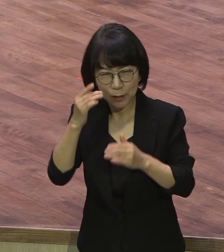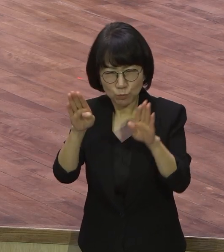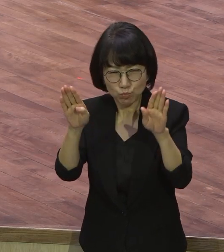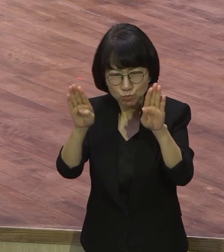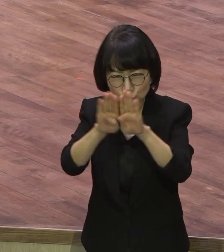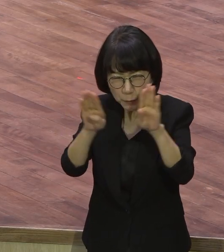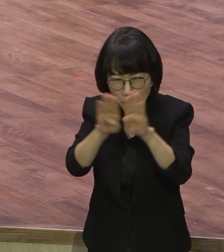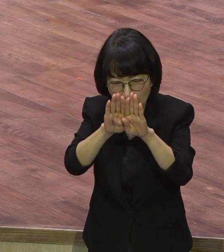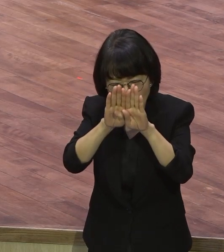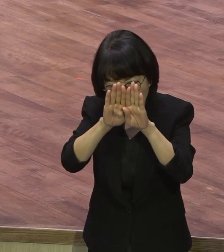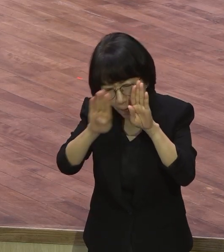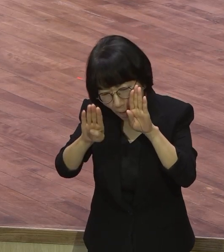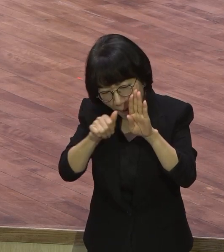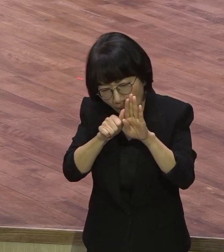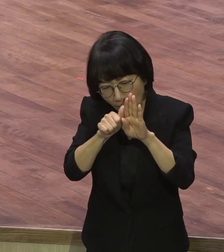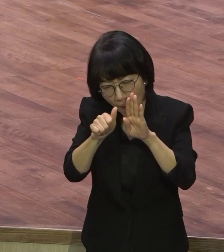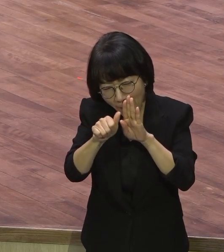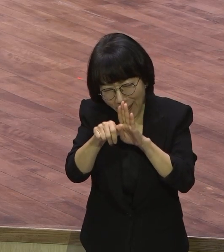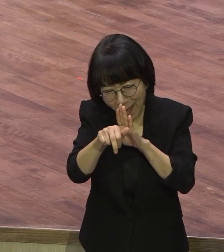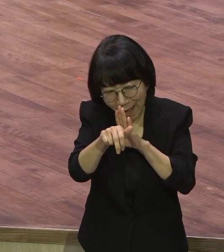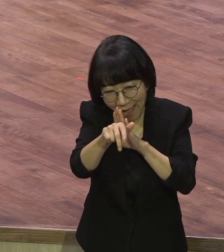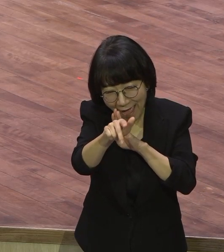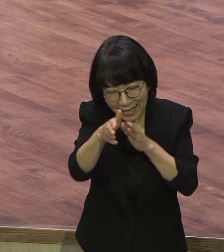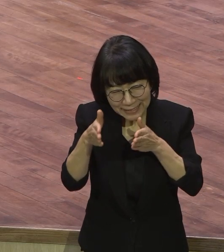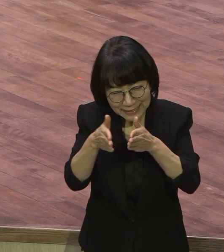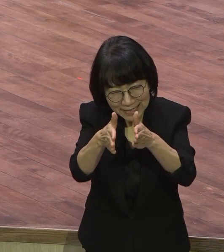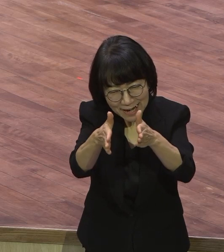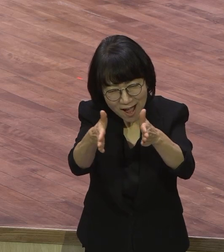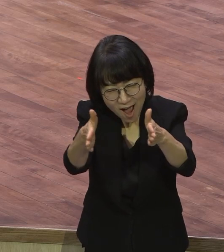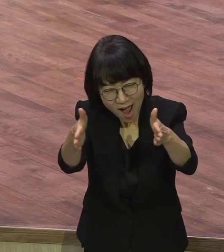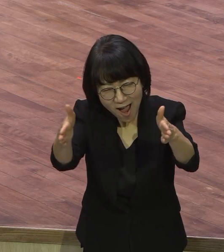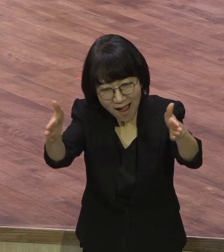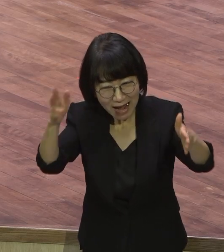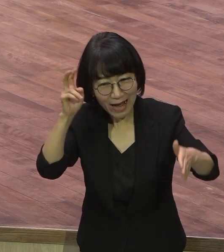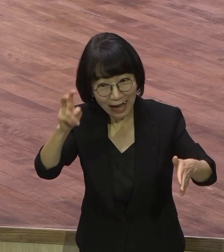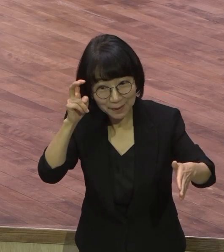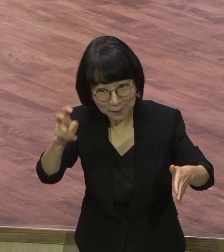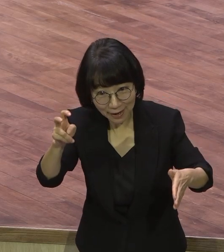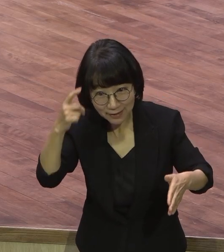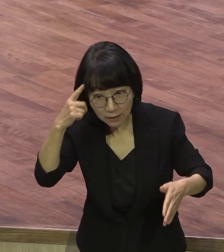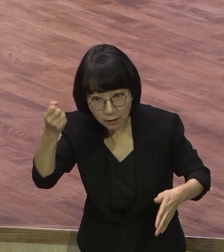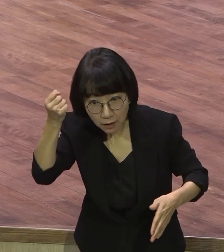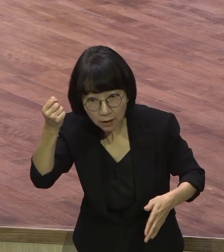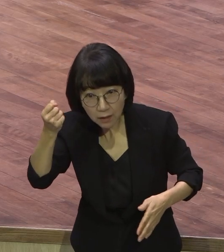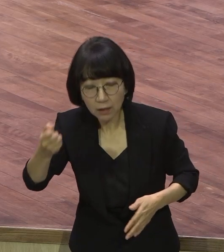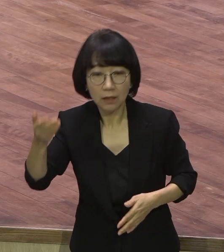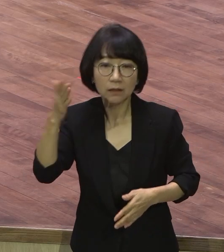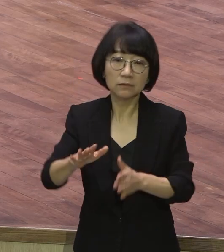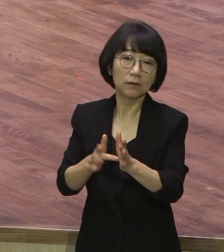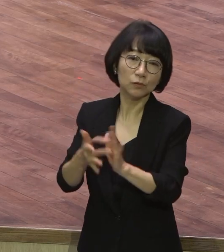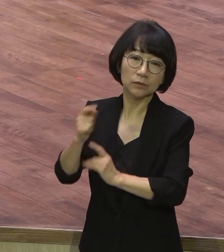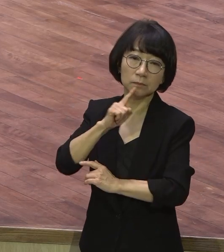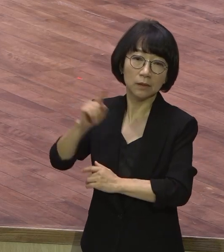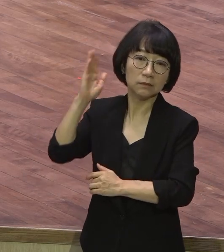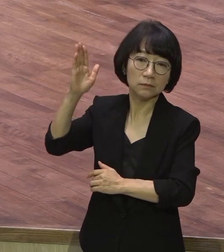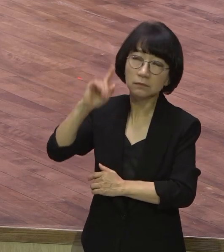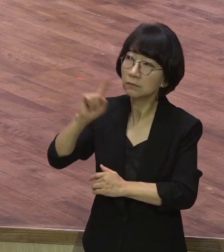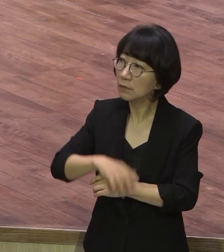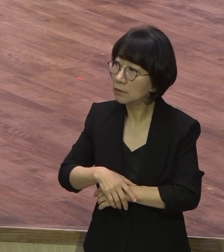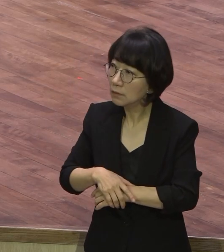길이 나을 것 같지만은 예수님께서 그 길은 좁고 협착하다라고 밝히고 있습니다.